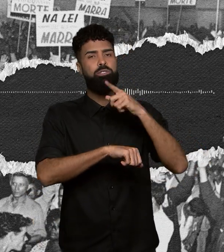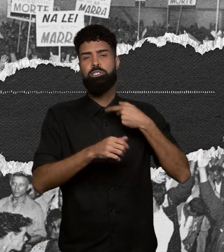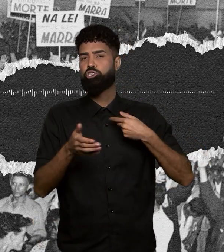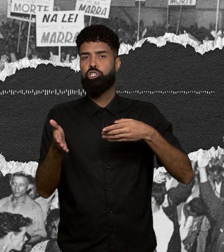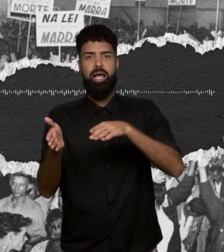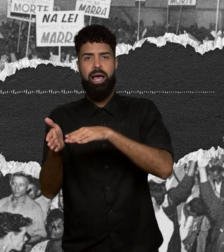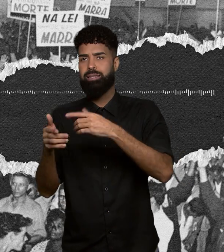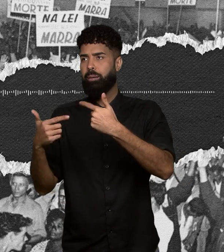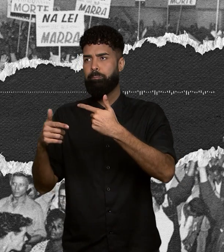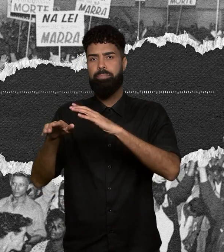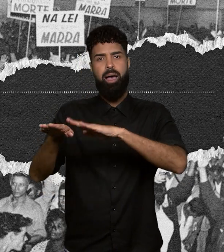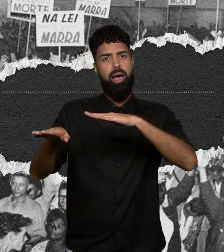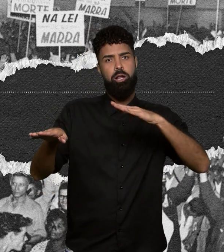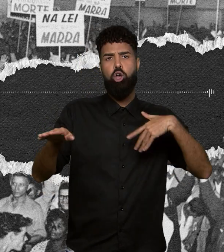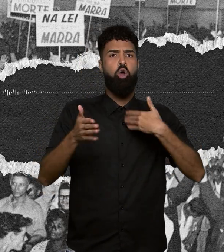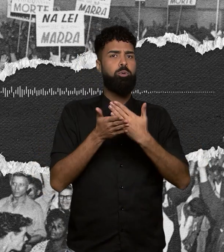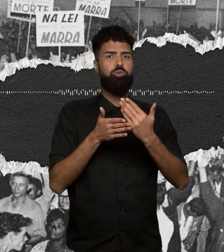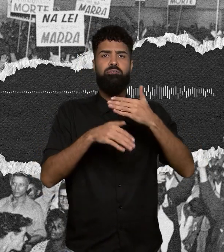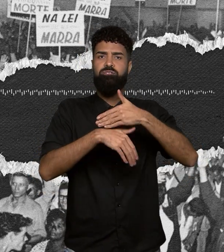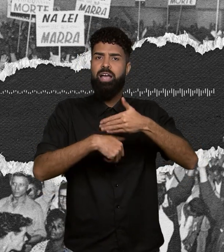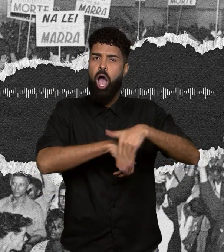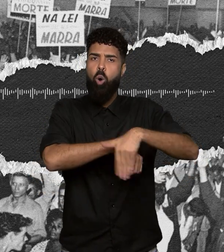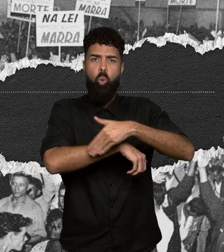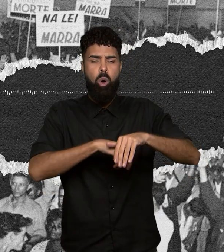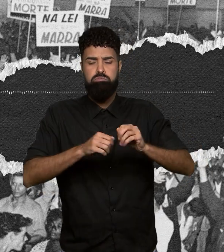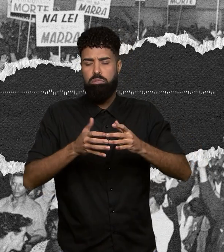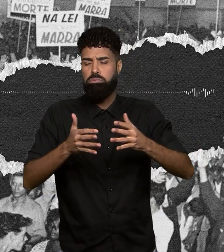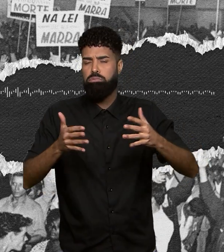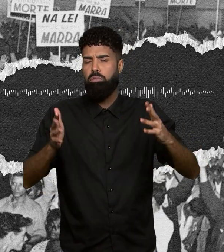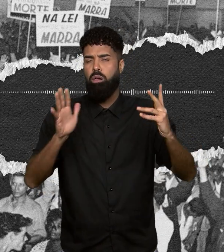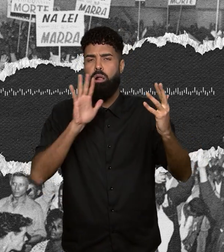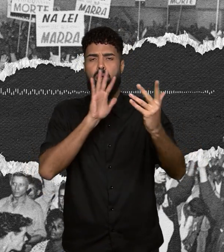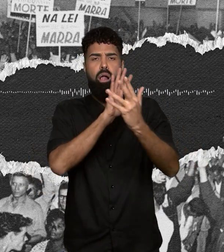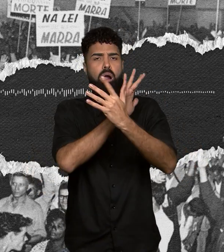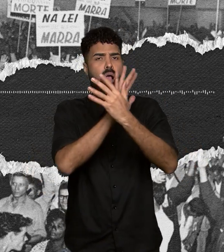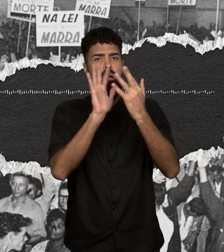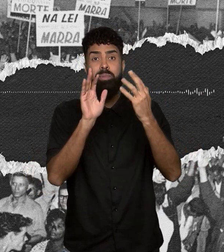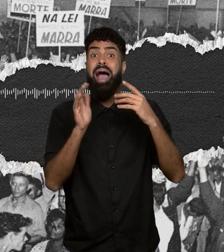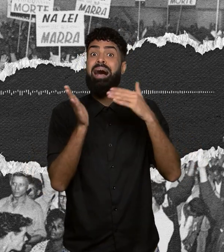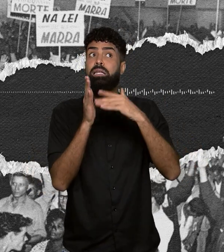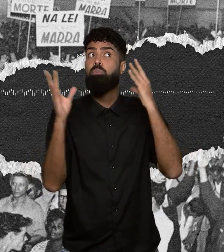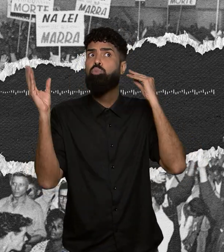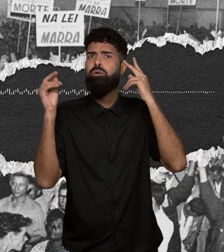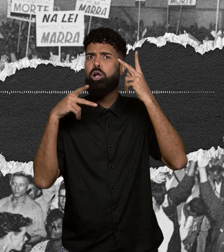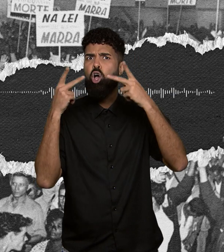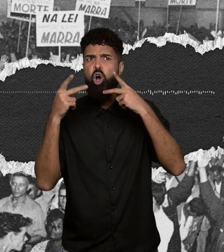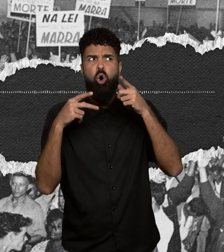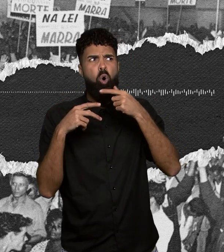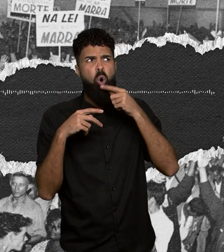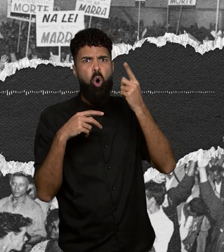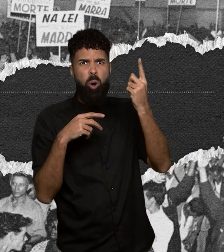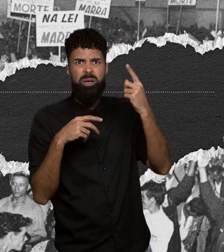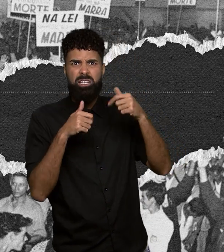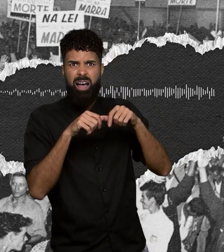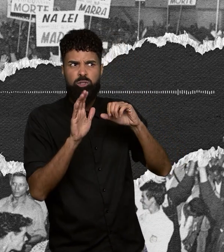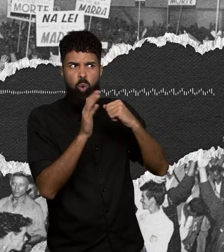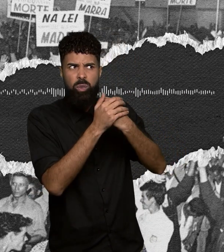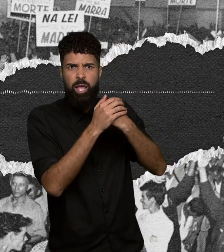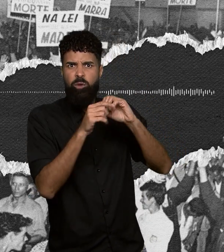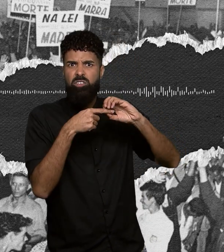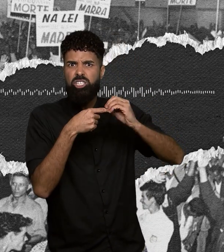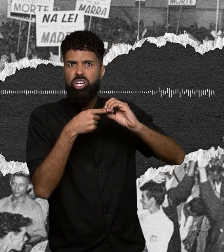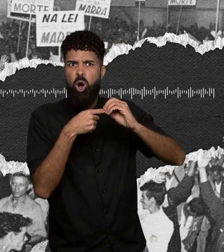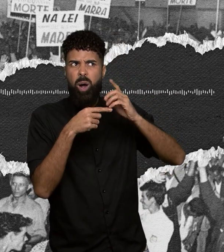trabalho foram se aglomerando nas ruas até que veio o boato de que um comerciante da região tava escondendo estoques de feijão e